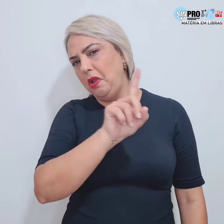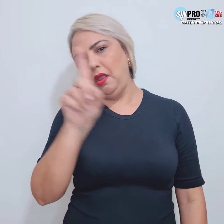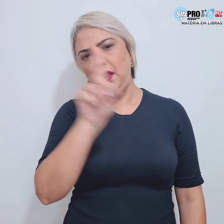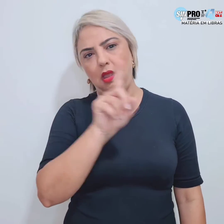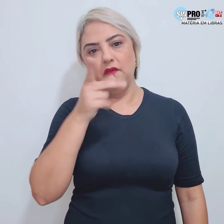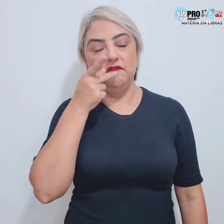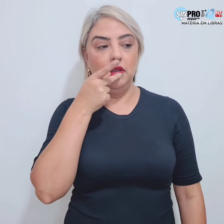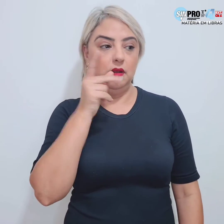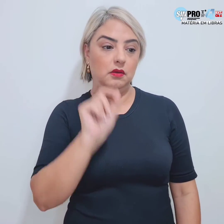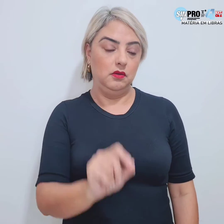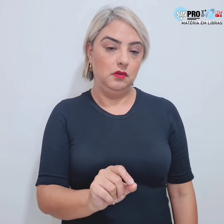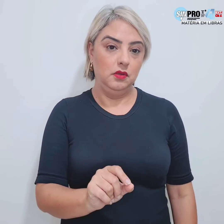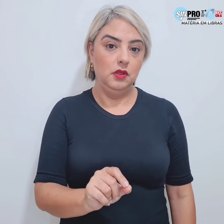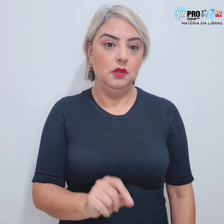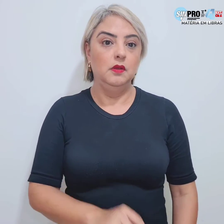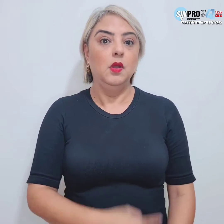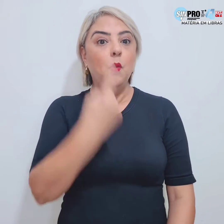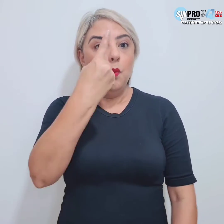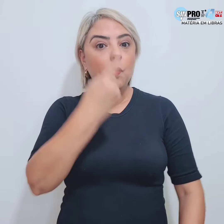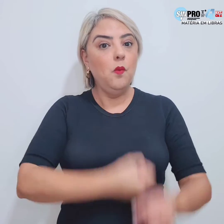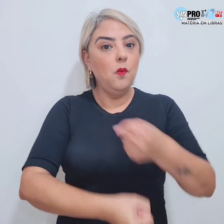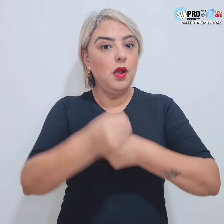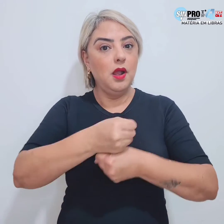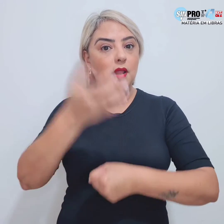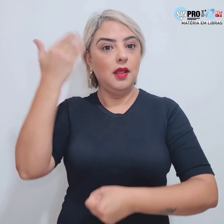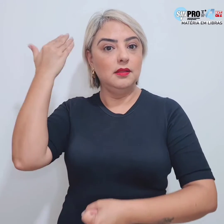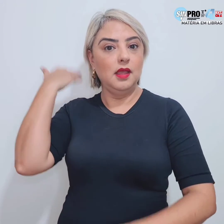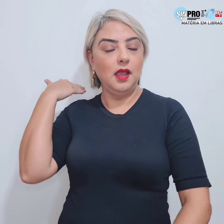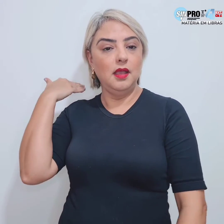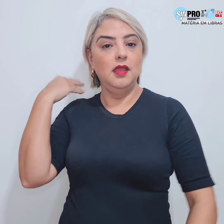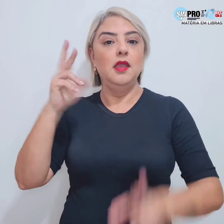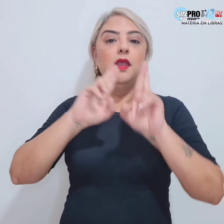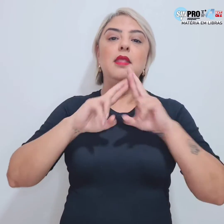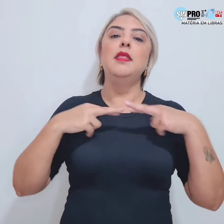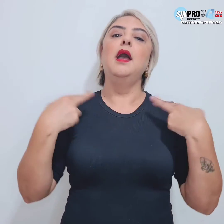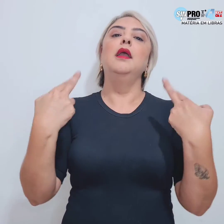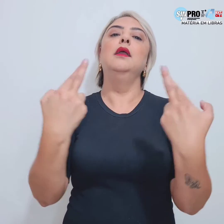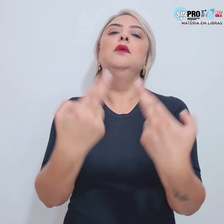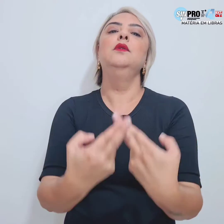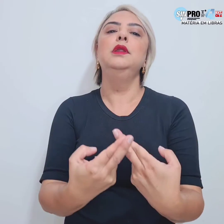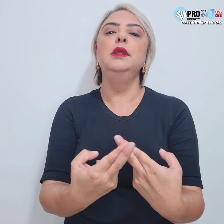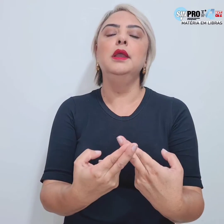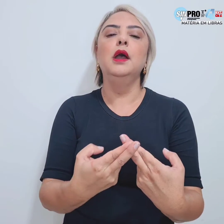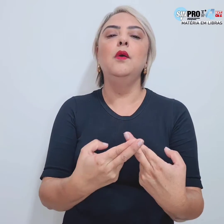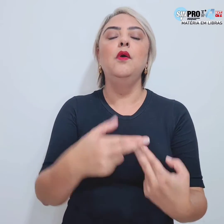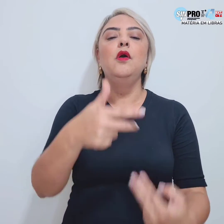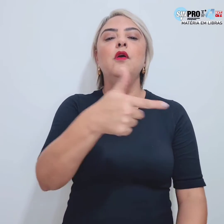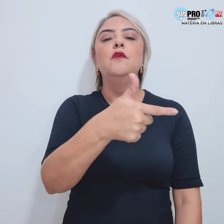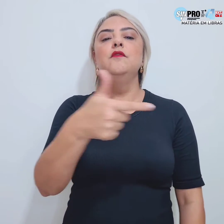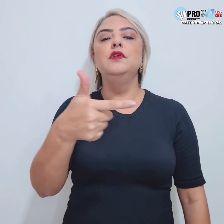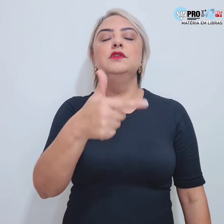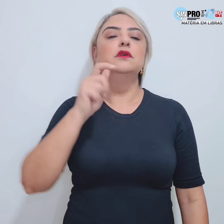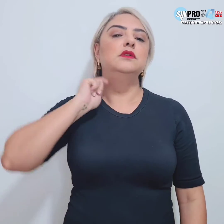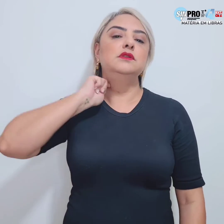há exatamente um ano, na fatídica reunião de 22 de abril de